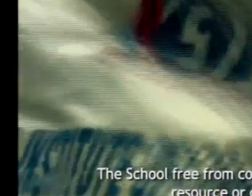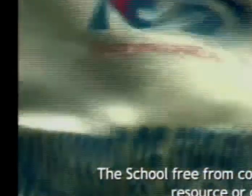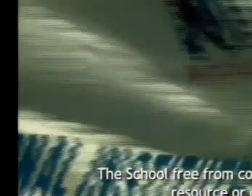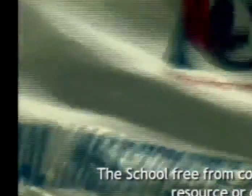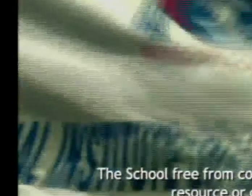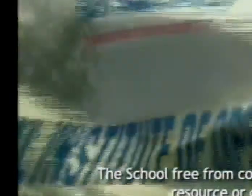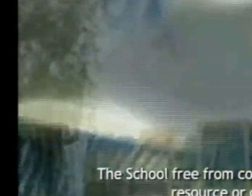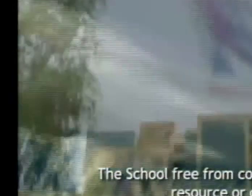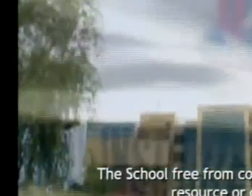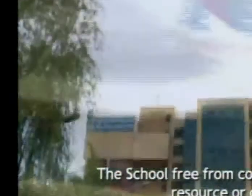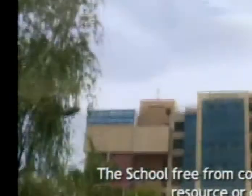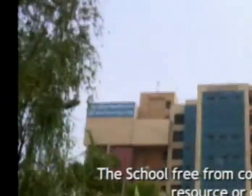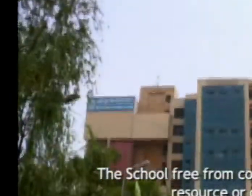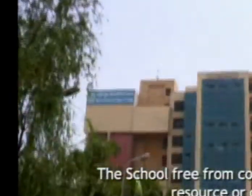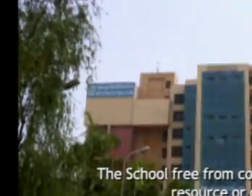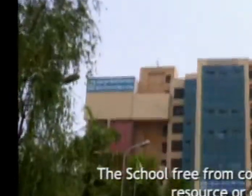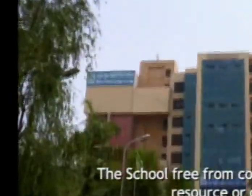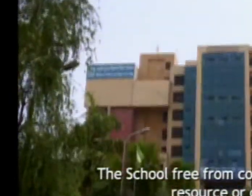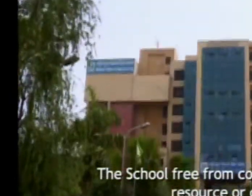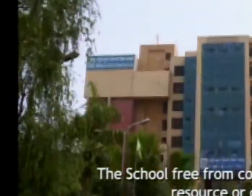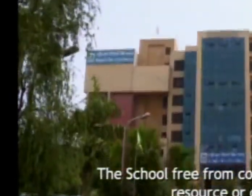विद्यालय जो मुक्त हो,